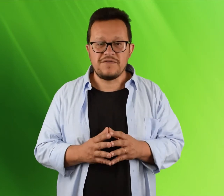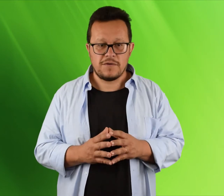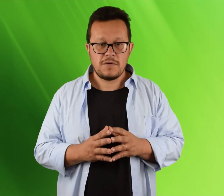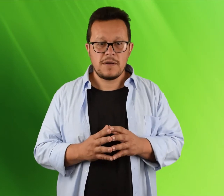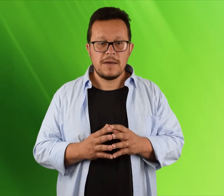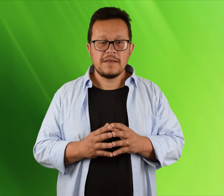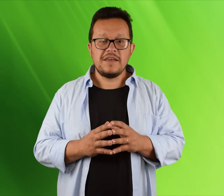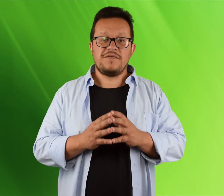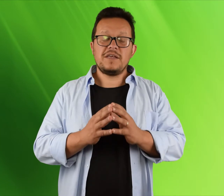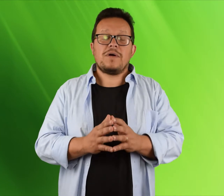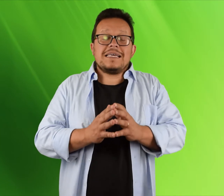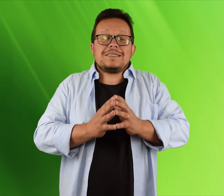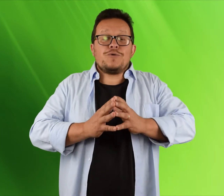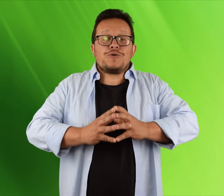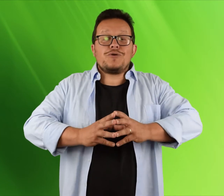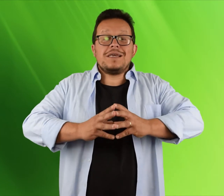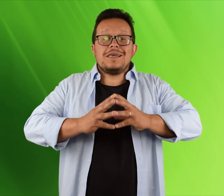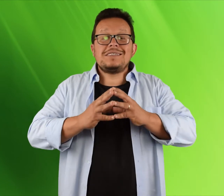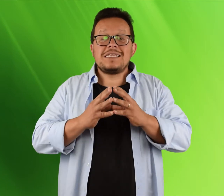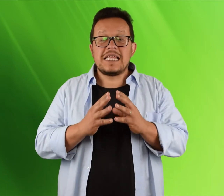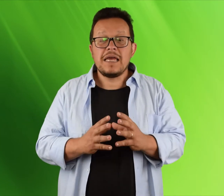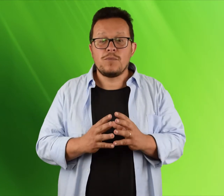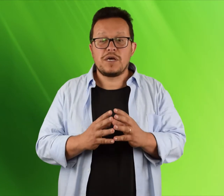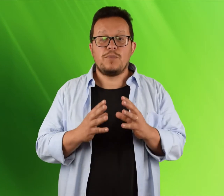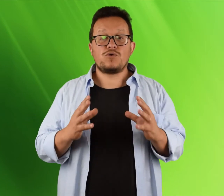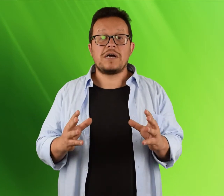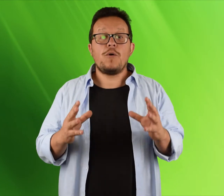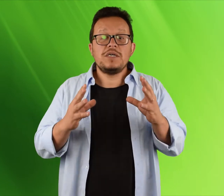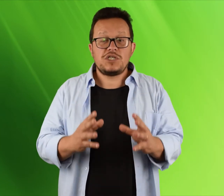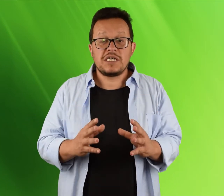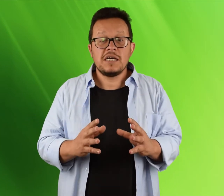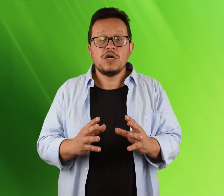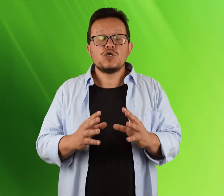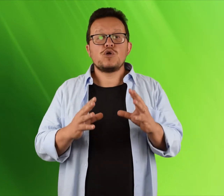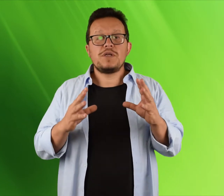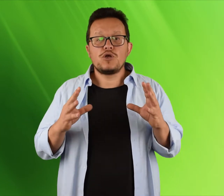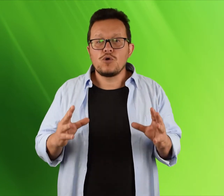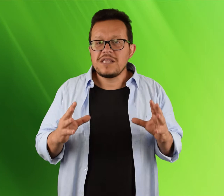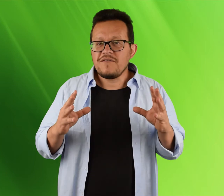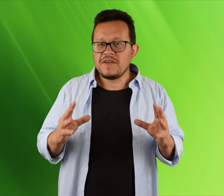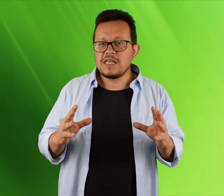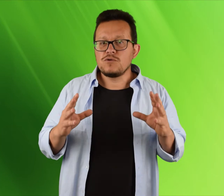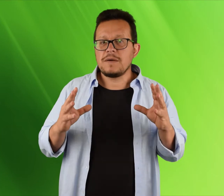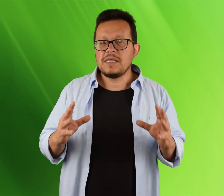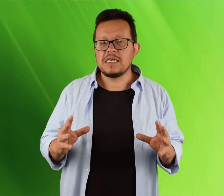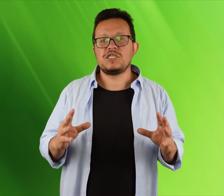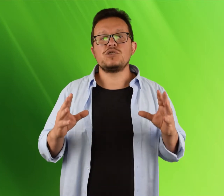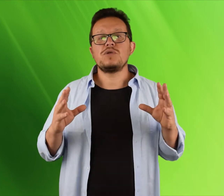impossível, devido a esse controle extremo que Portugal mantinha sobre toda a vida dos habitantes do